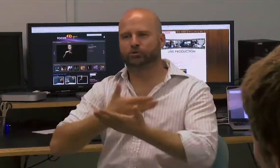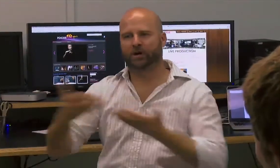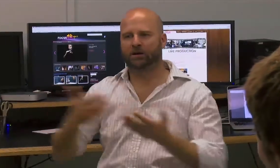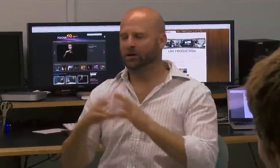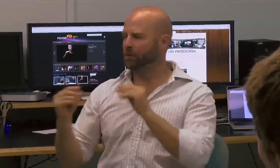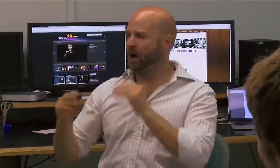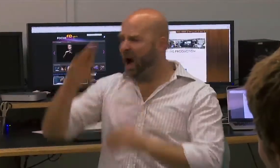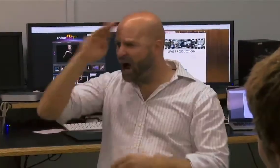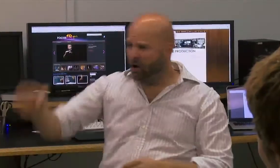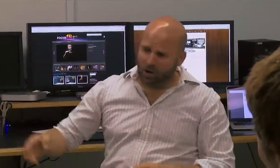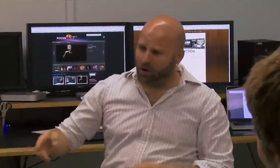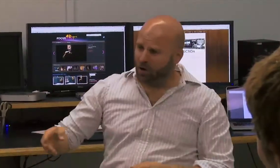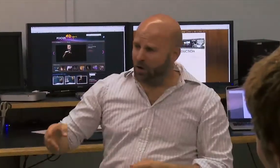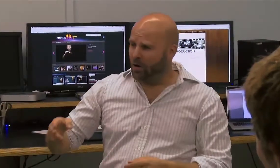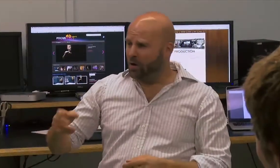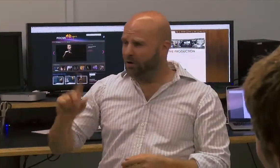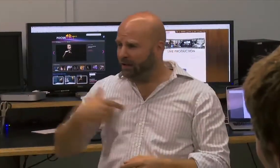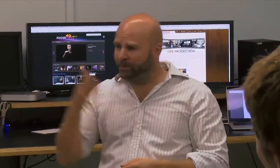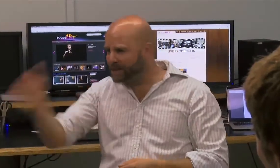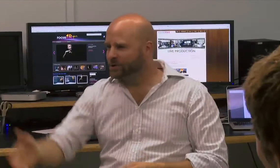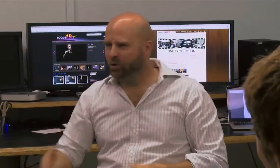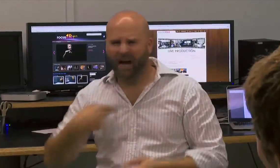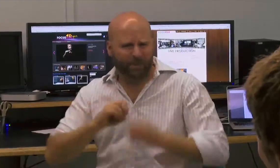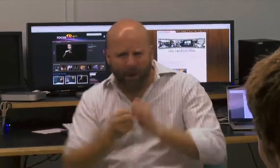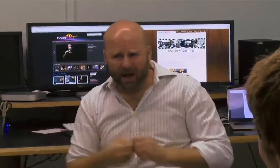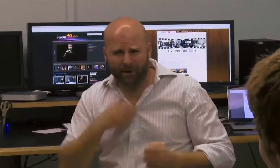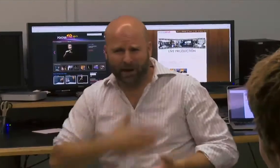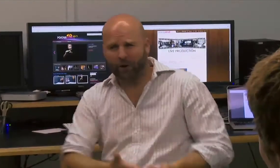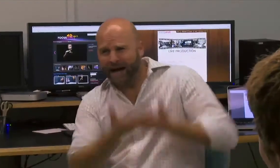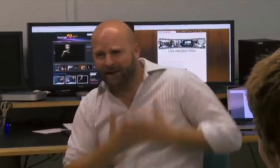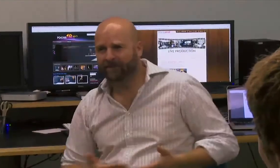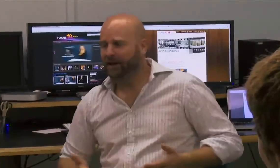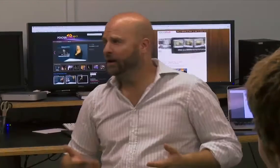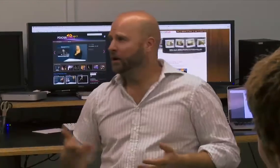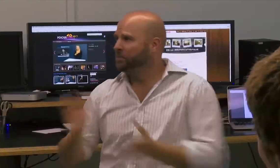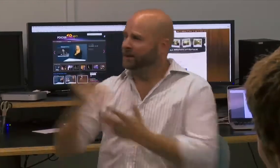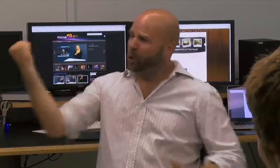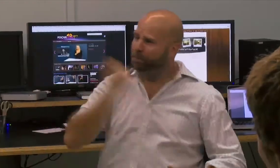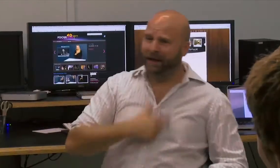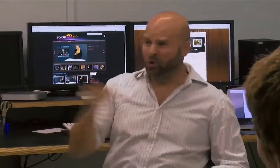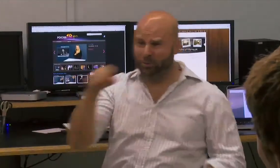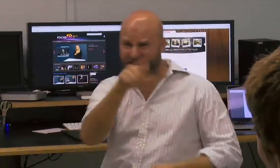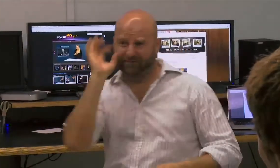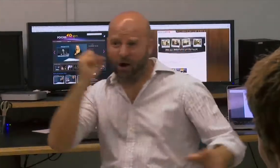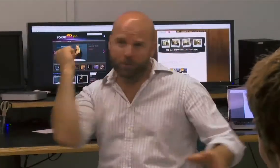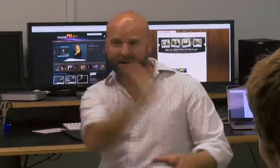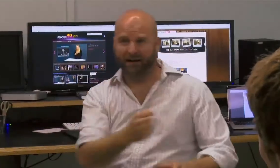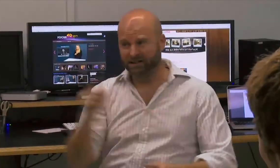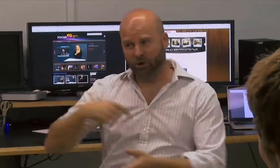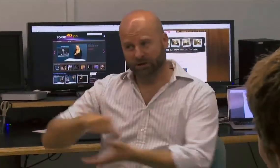also das ist dann natürlich Umgangssprache. Hallo, wer bist du? Ich brauche Hilfe und so. Willst du